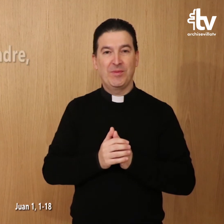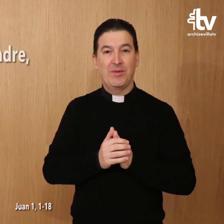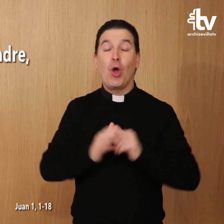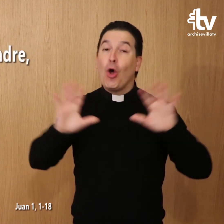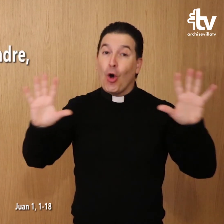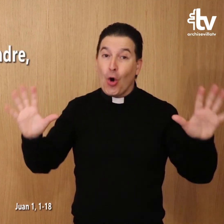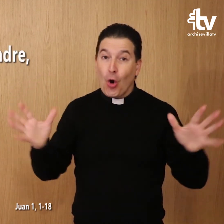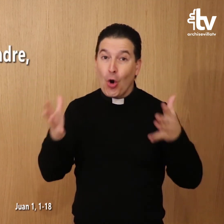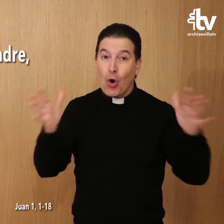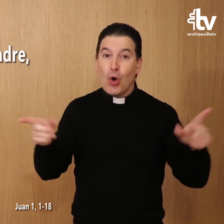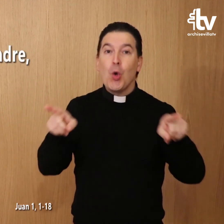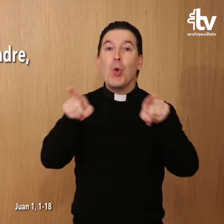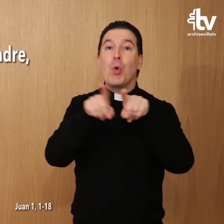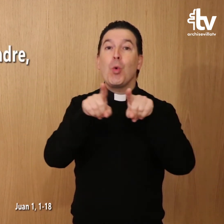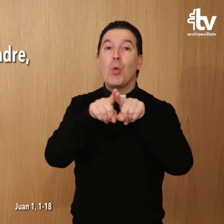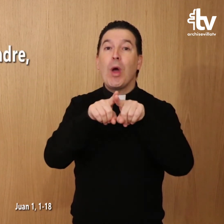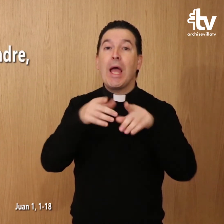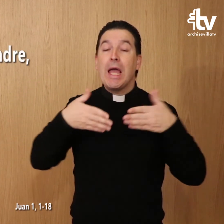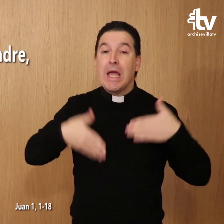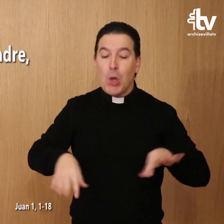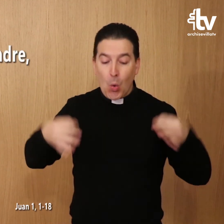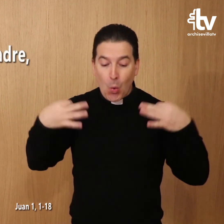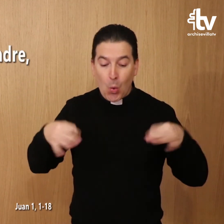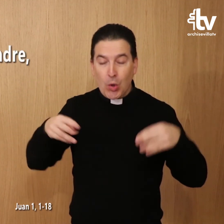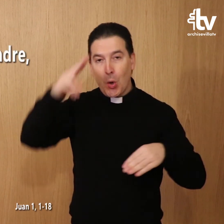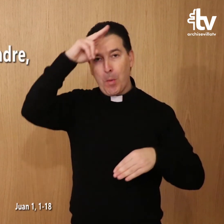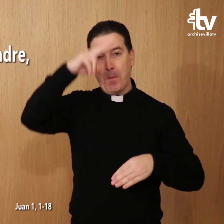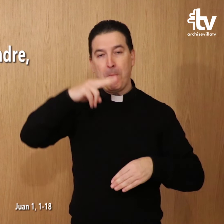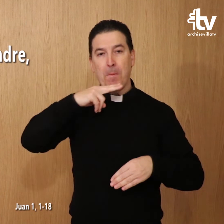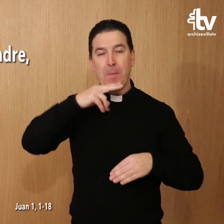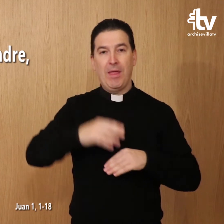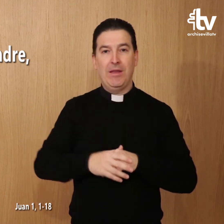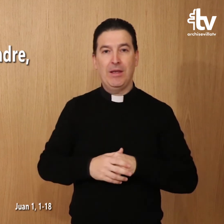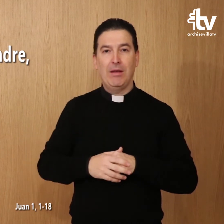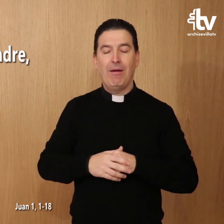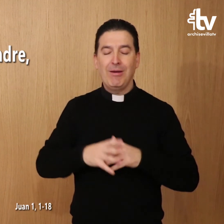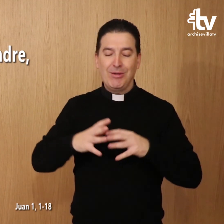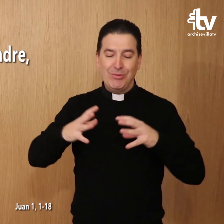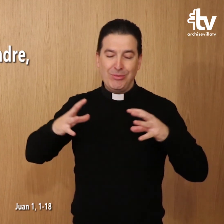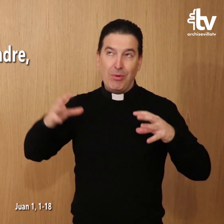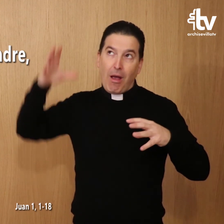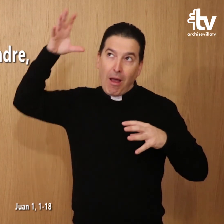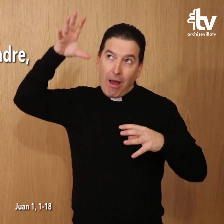Gloria, como del unigénito del Padre, lleno de gracia